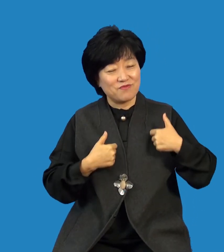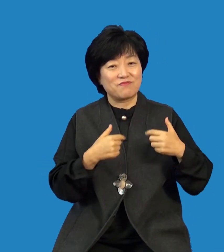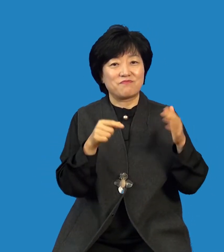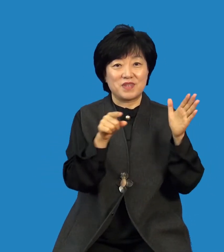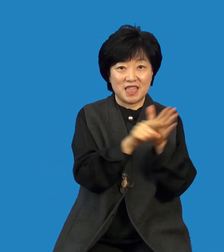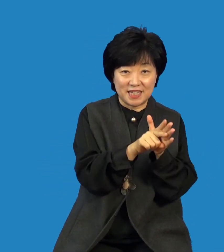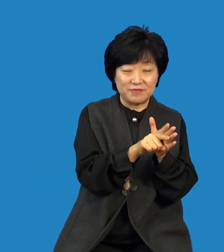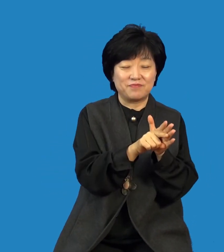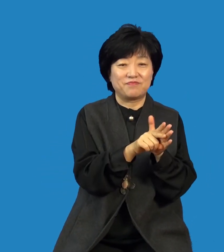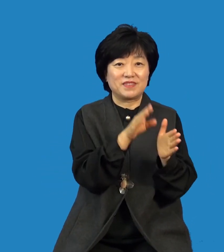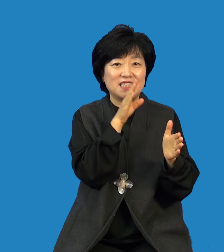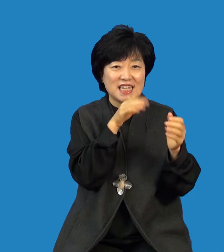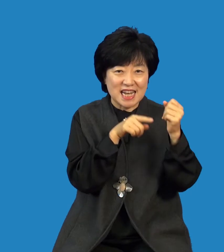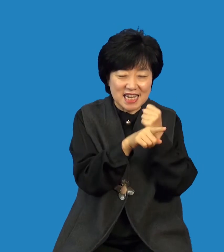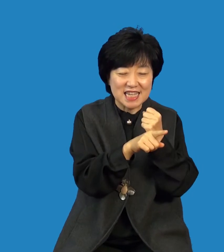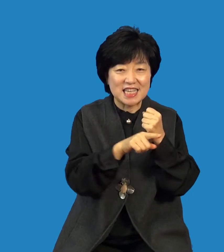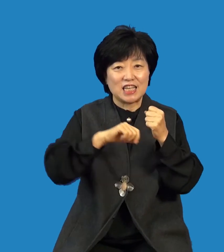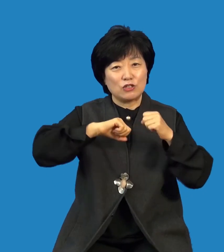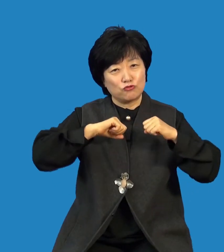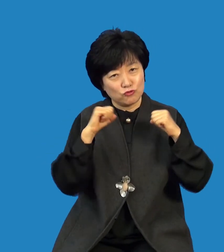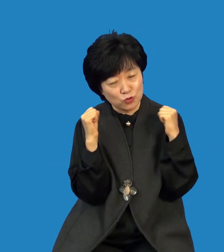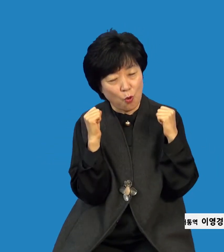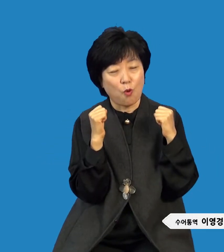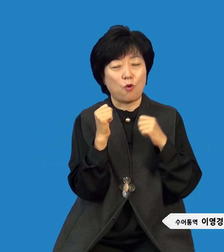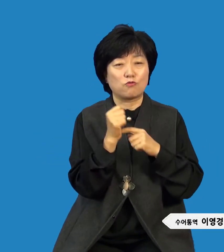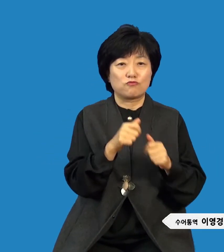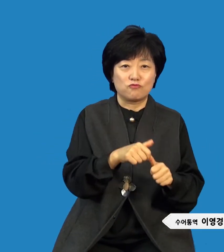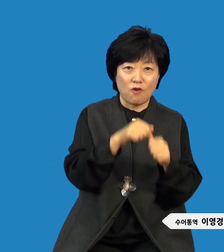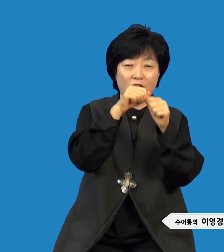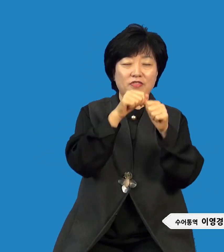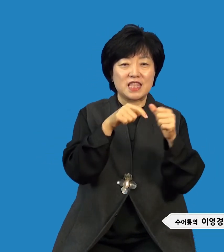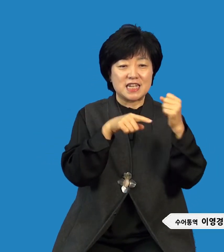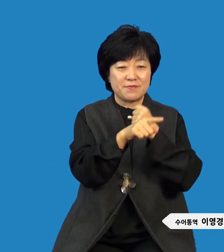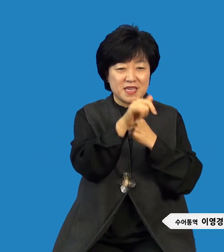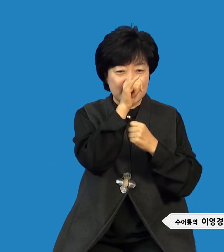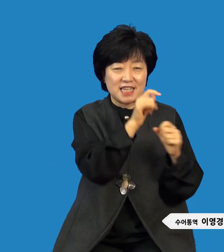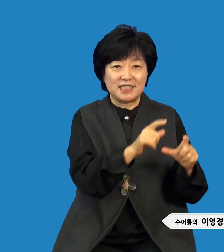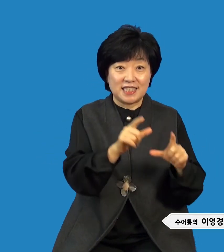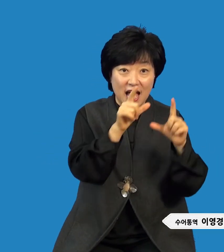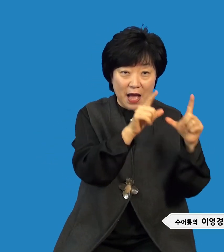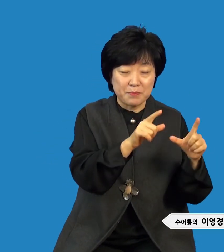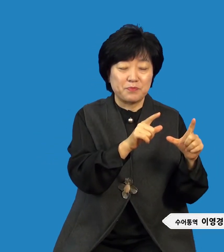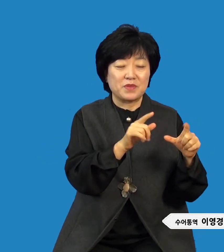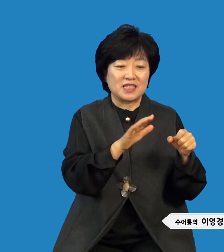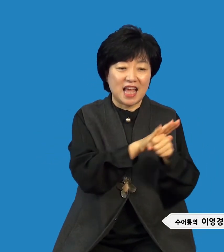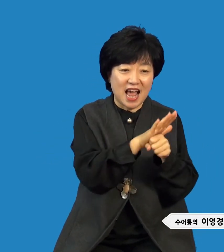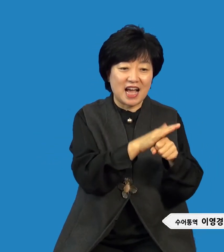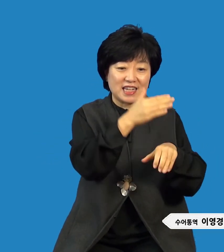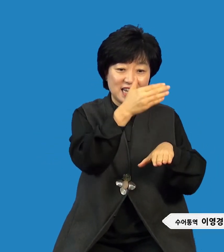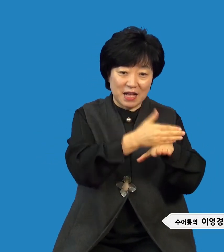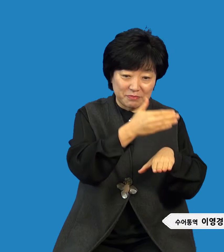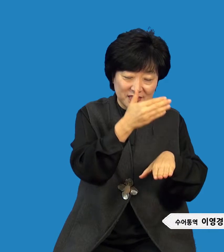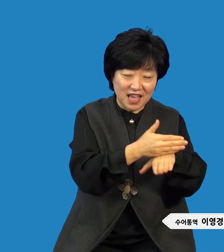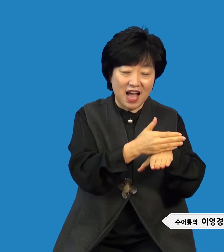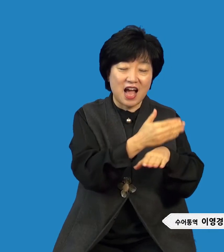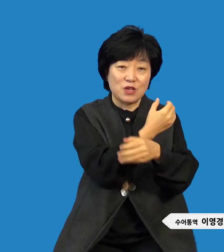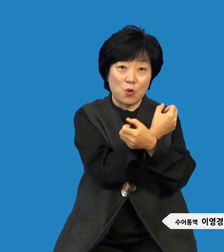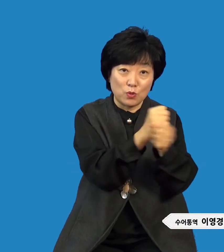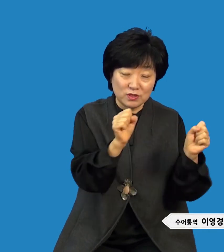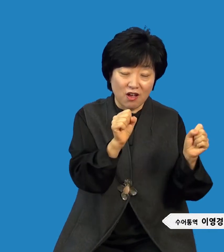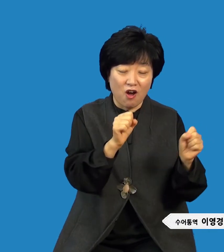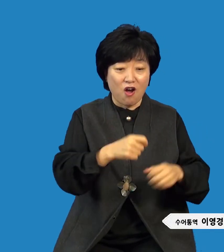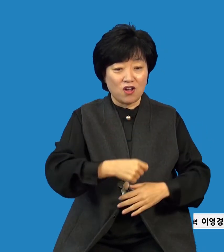믿음, 또 진리, 순종, 구원, 의미 있는 삶, 사랑, 감사, 용서, 화해,